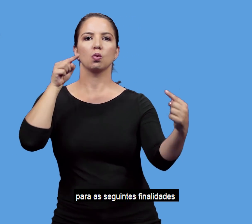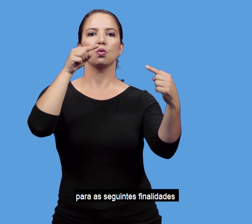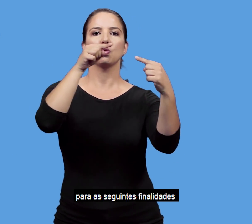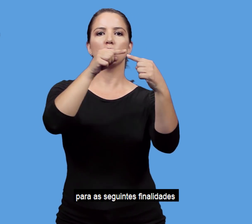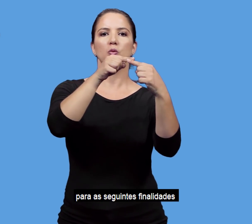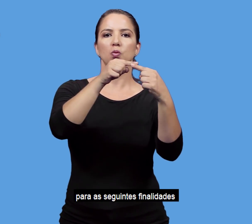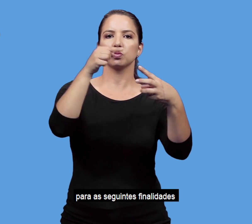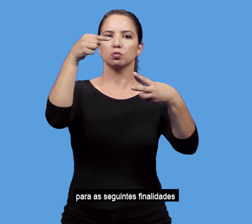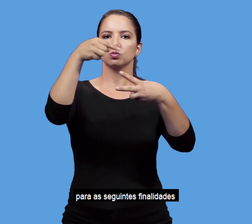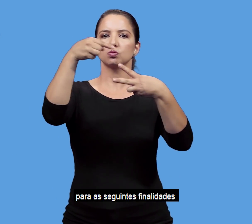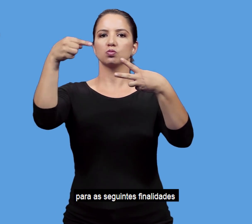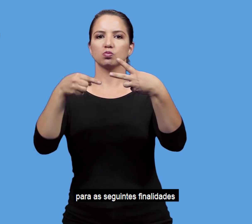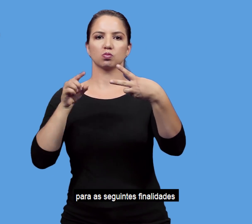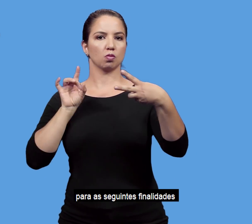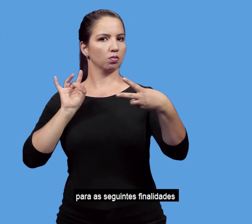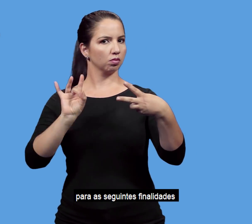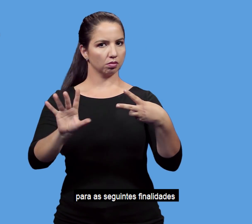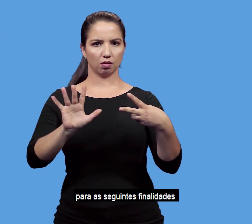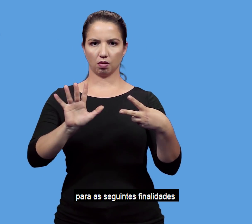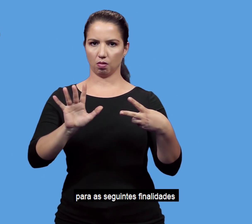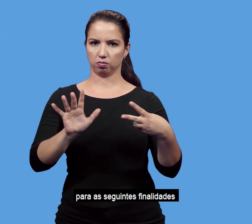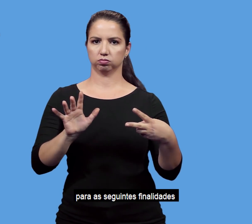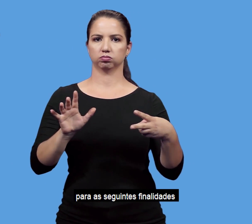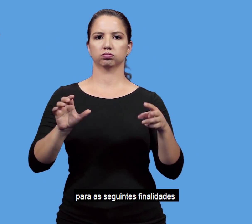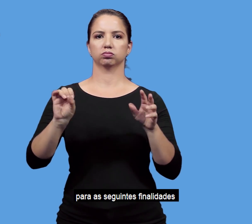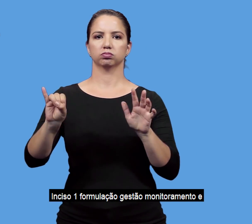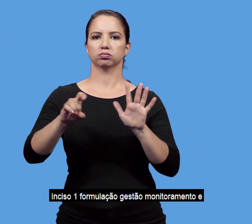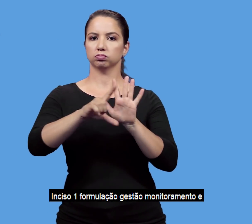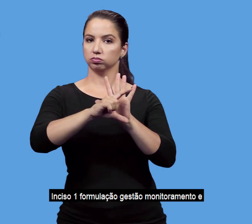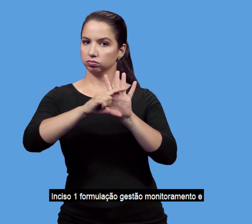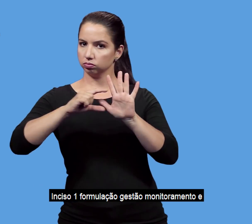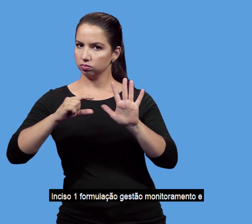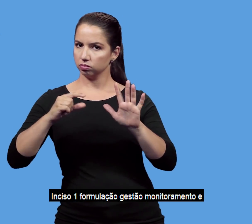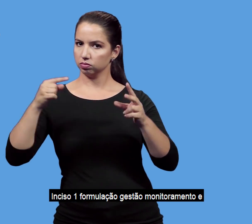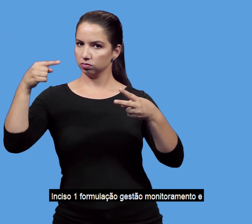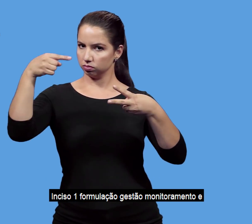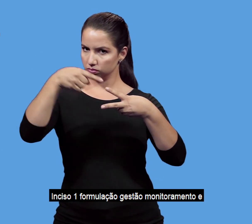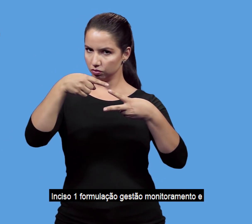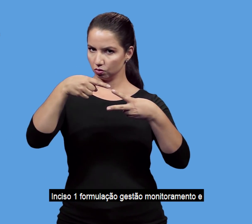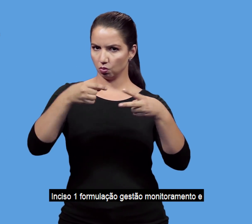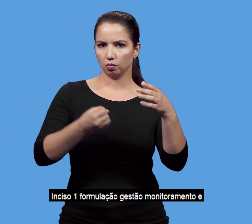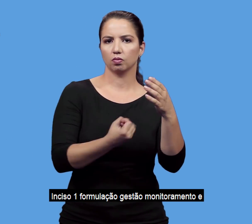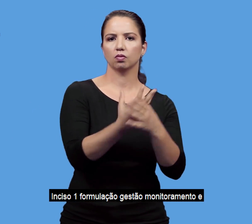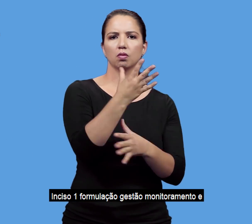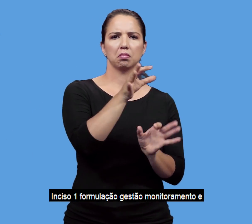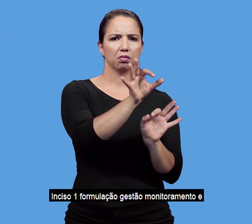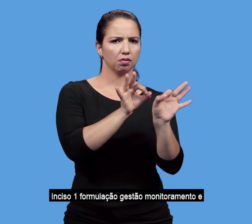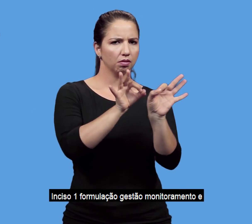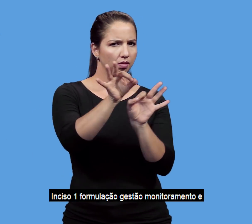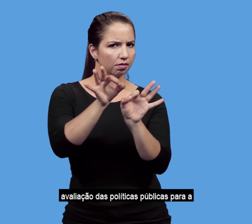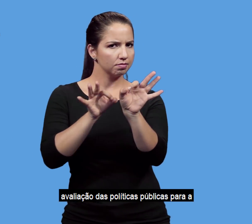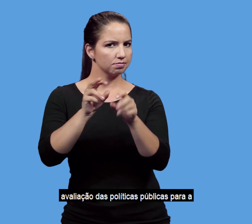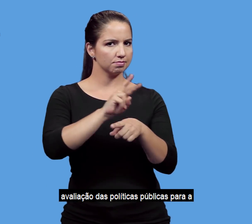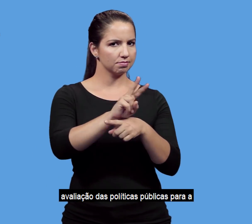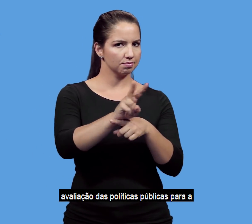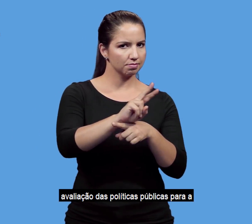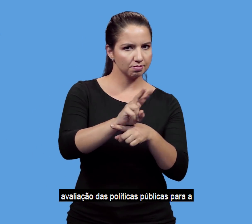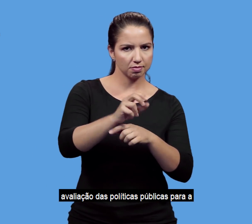finalidades inciso 11 formulação gestão monitoramento e avaliação das políticas públicas